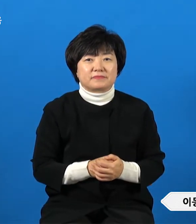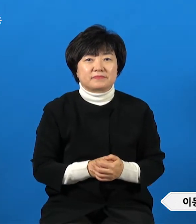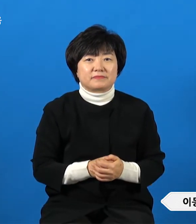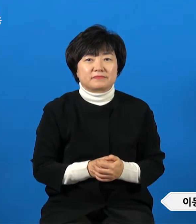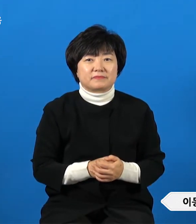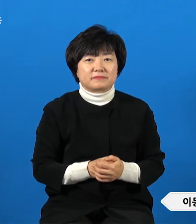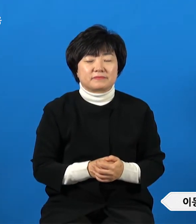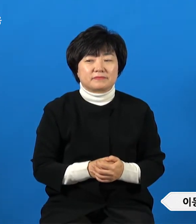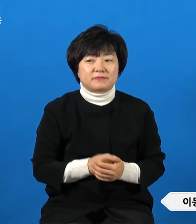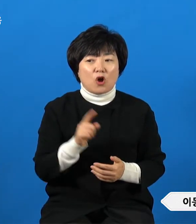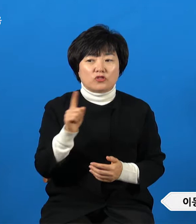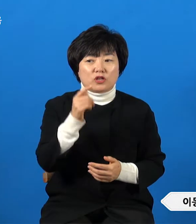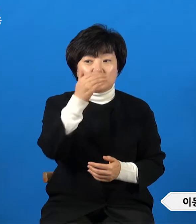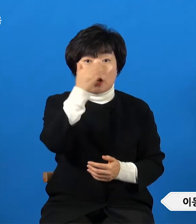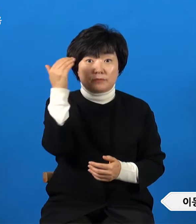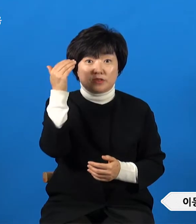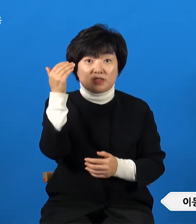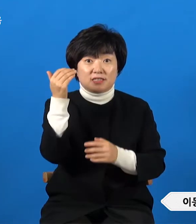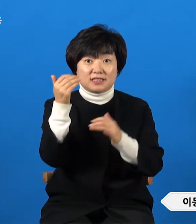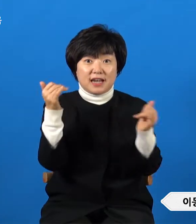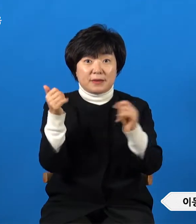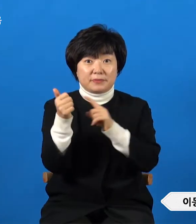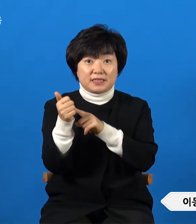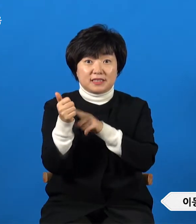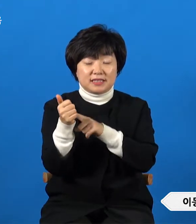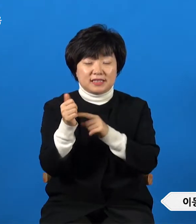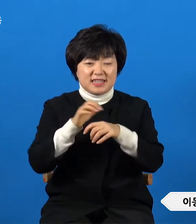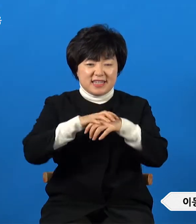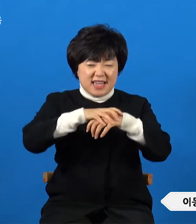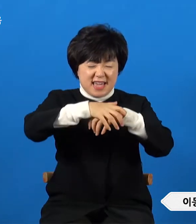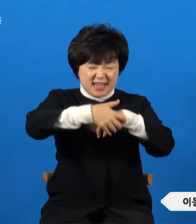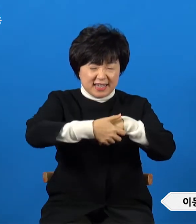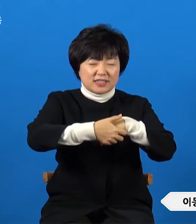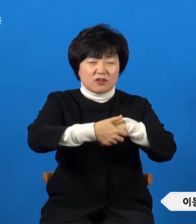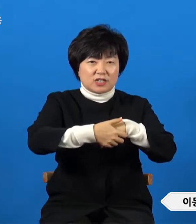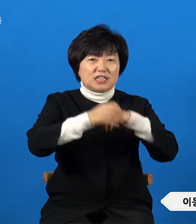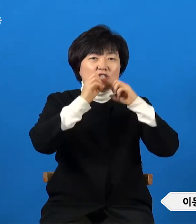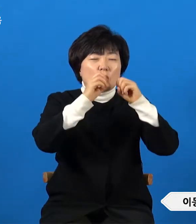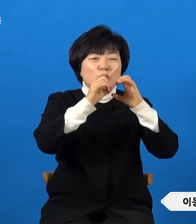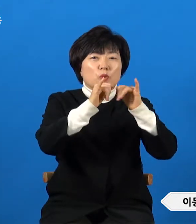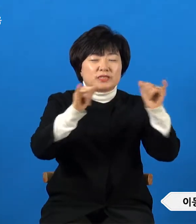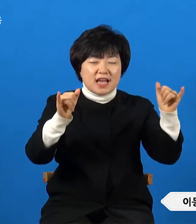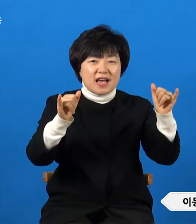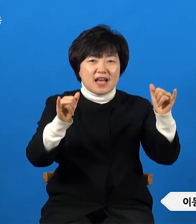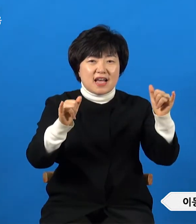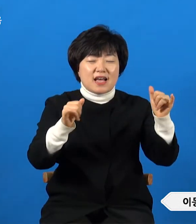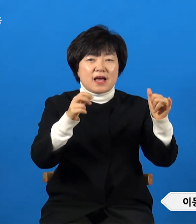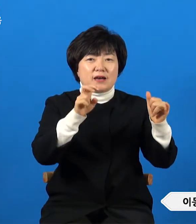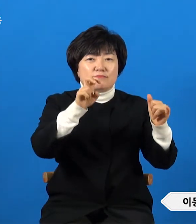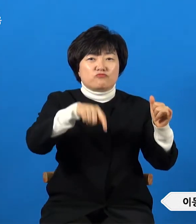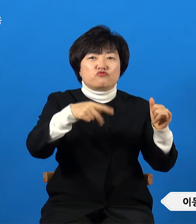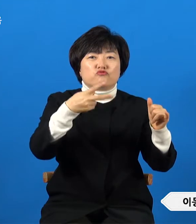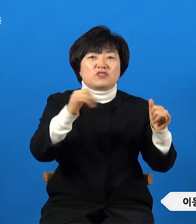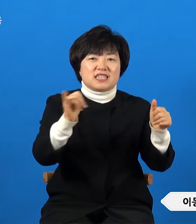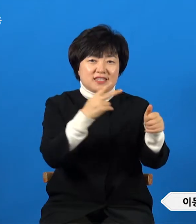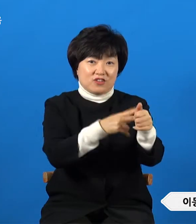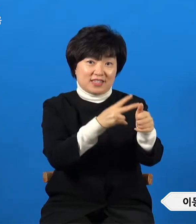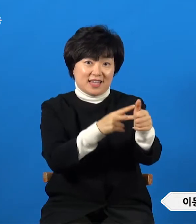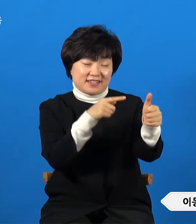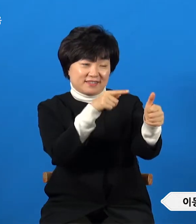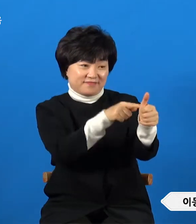한 젊은이가 세계적인 전도자 D.L. 무디에게 접근해서 이렇게 말했습니다.